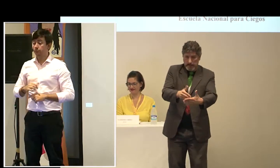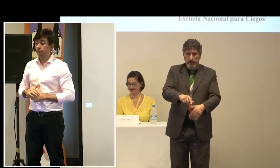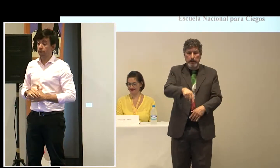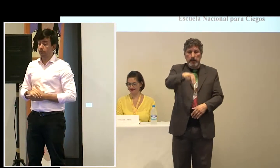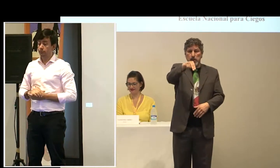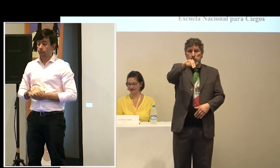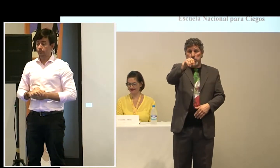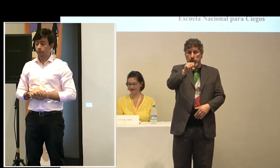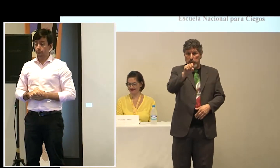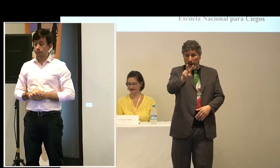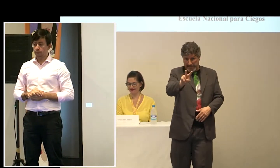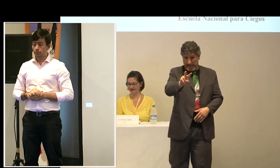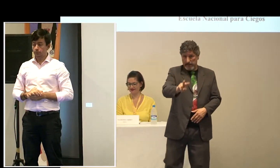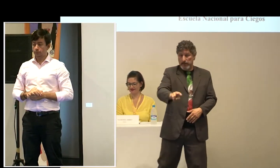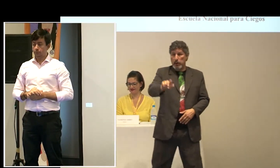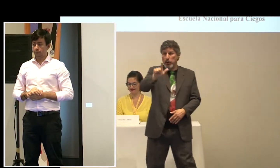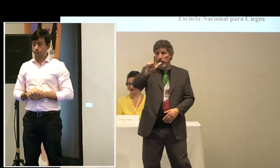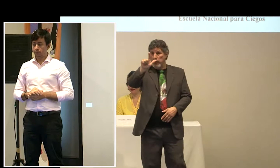Essas fotos aqui